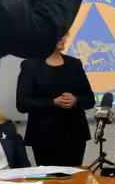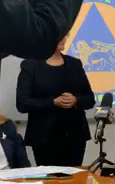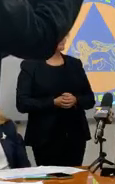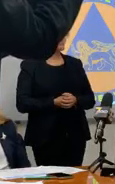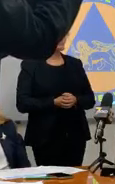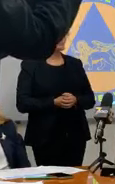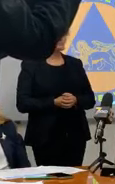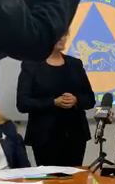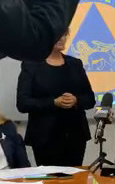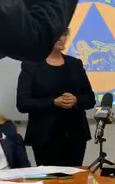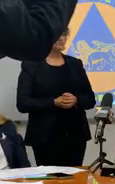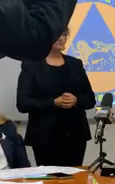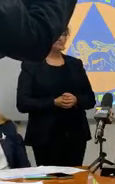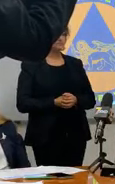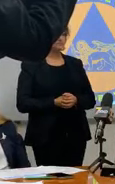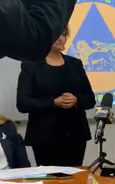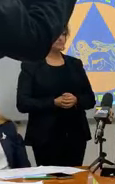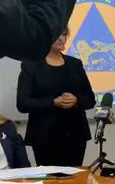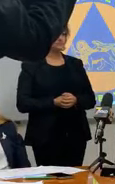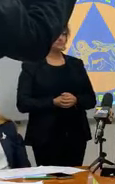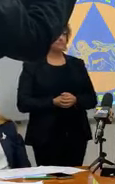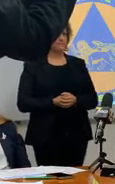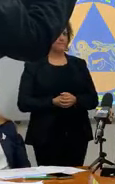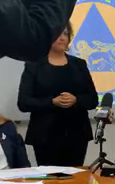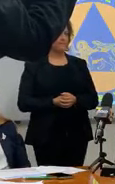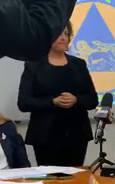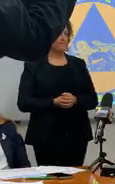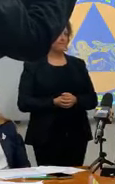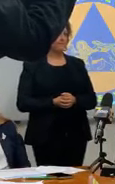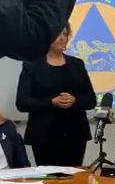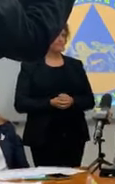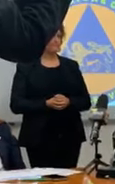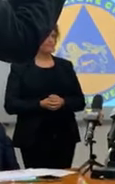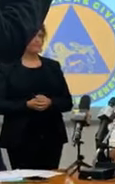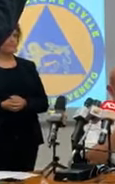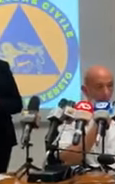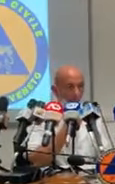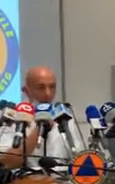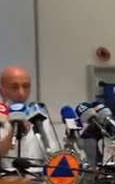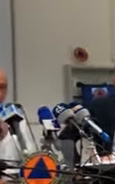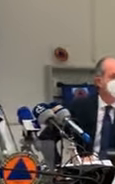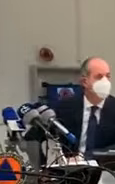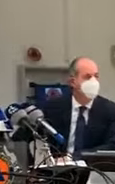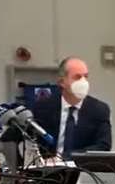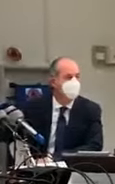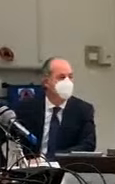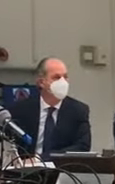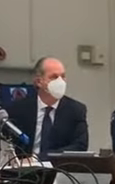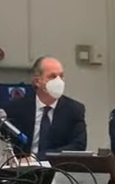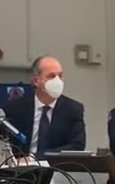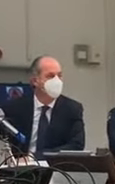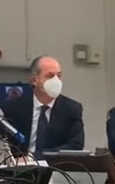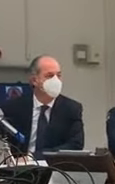qui. Viene stemperato in una provetta, vedete, viene liberato